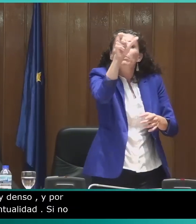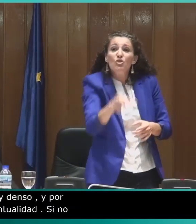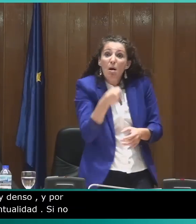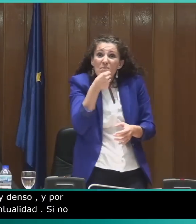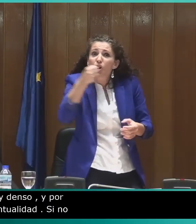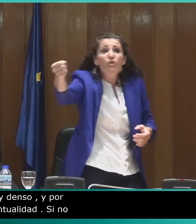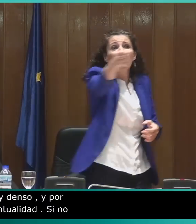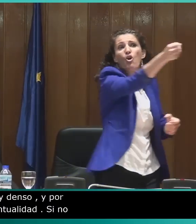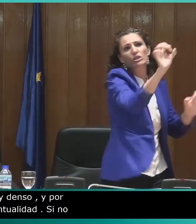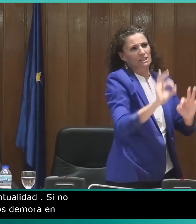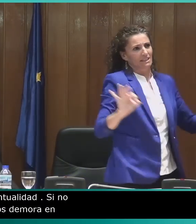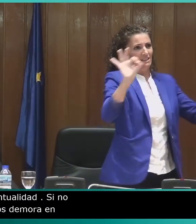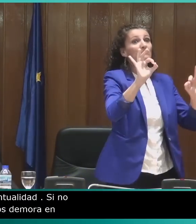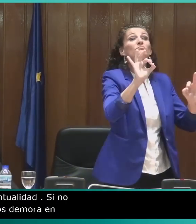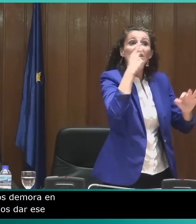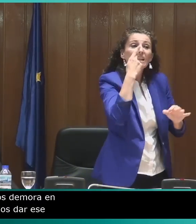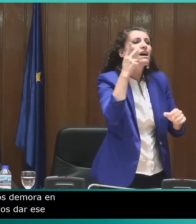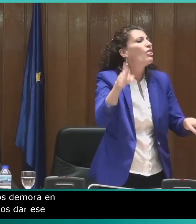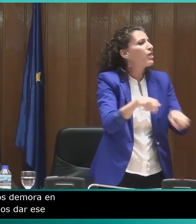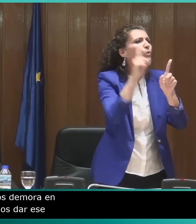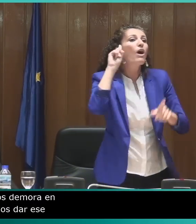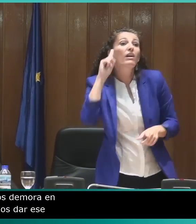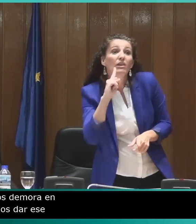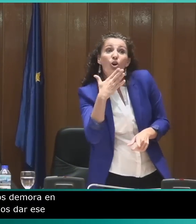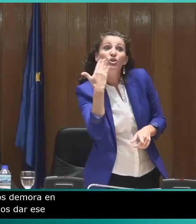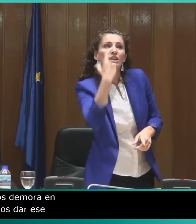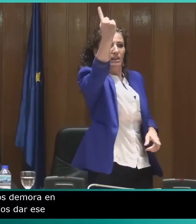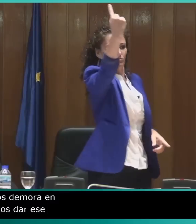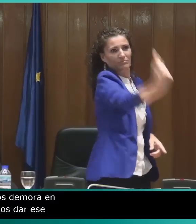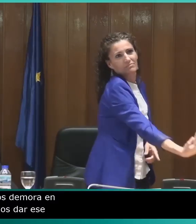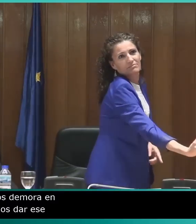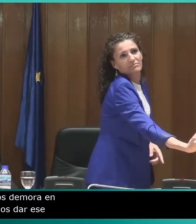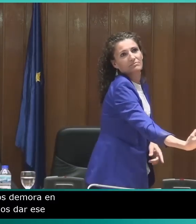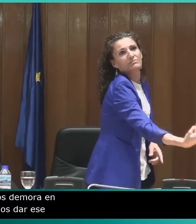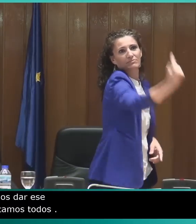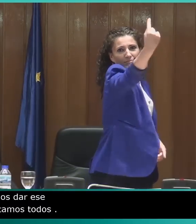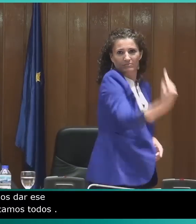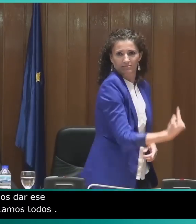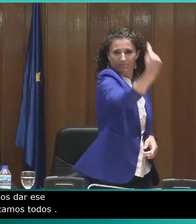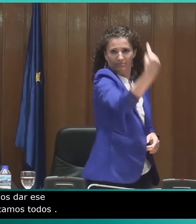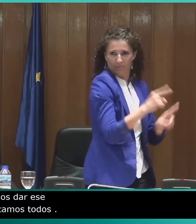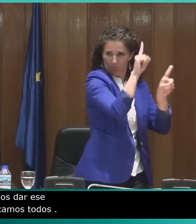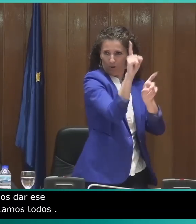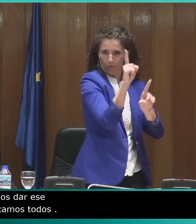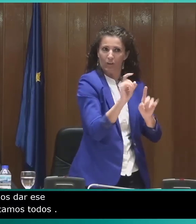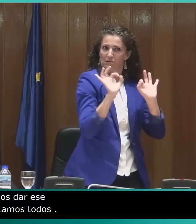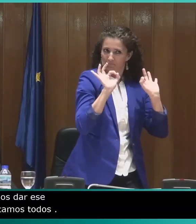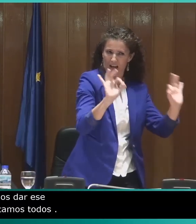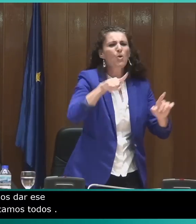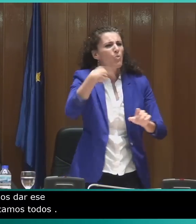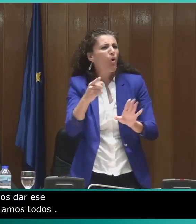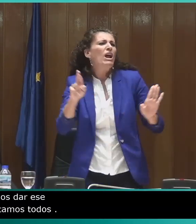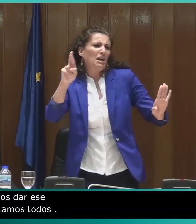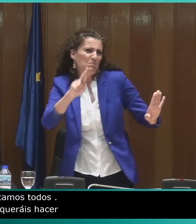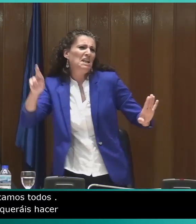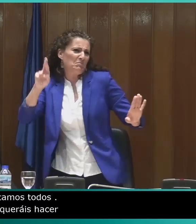pedimos que por favor subáis al escenario da igual que seáis personas sordas u oyentes, nos gustaría que